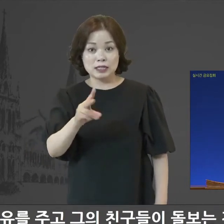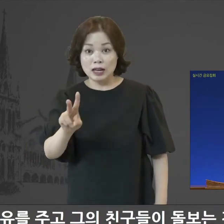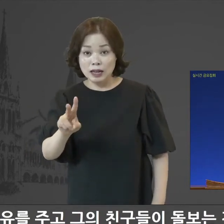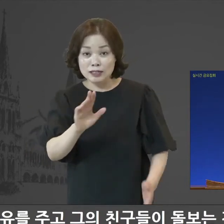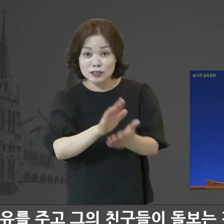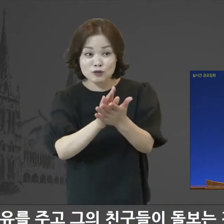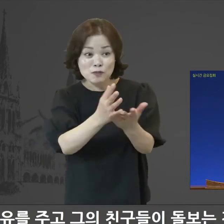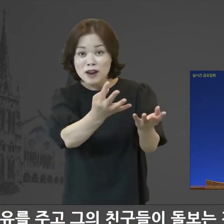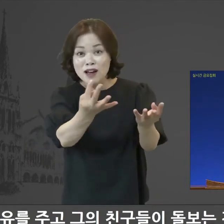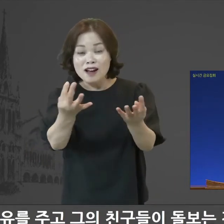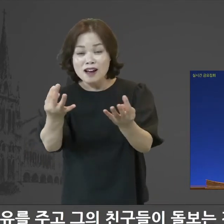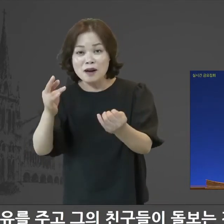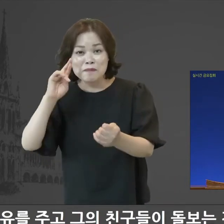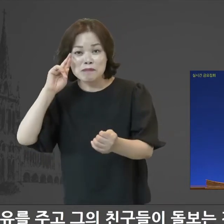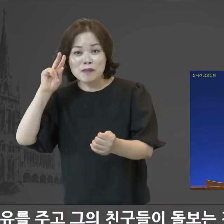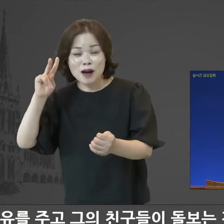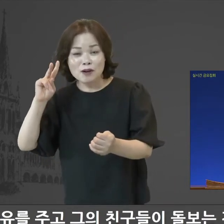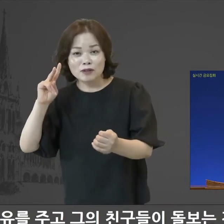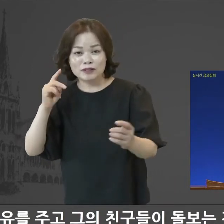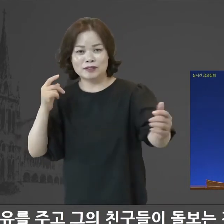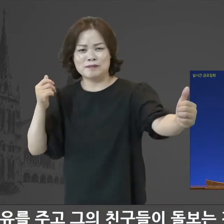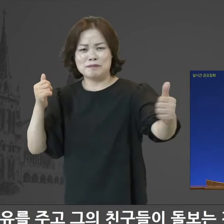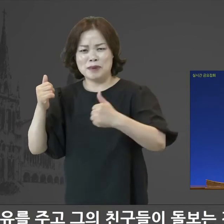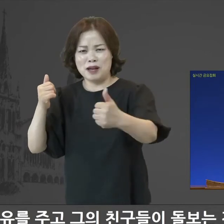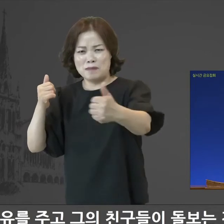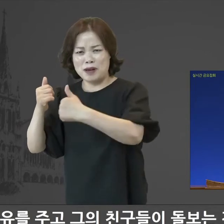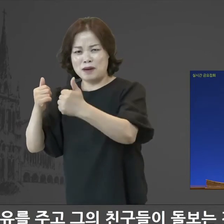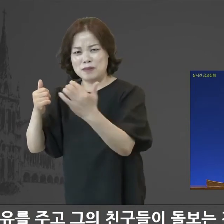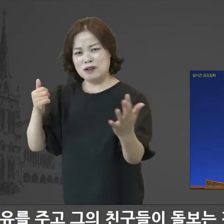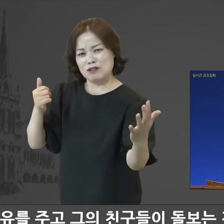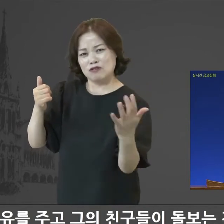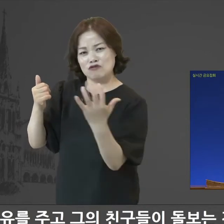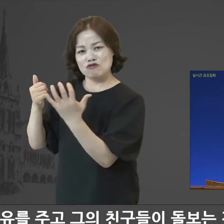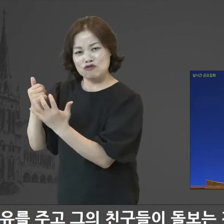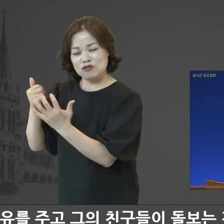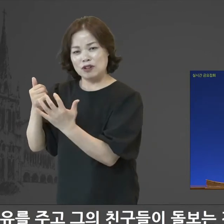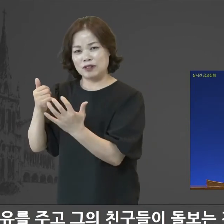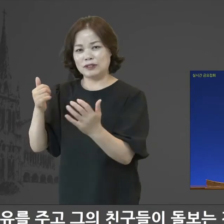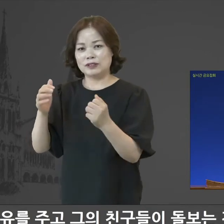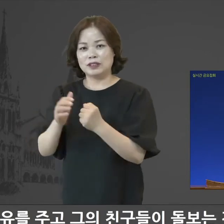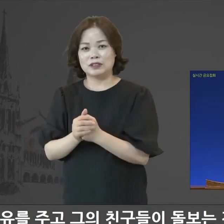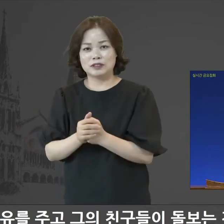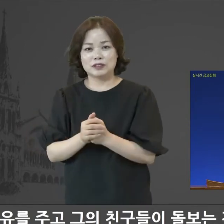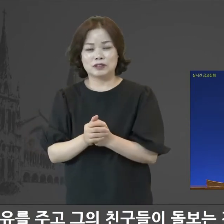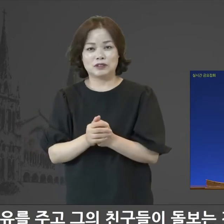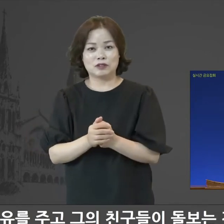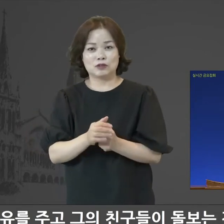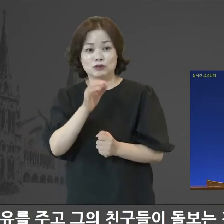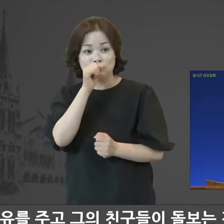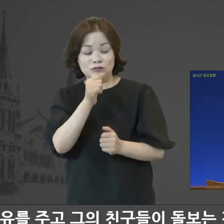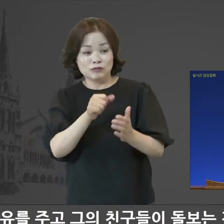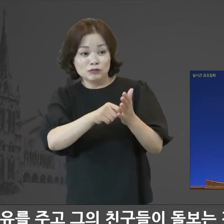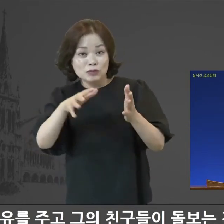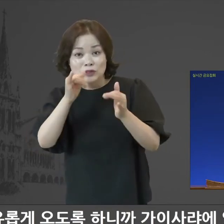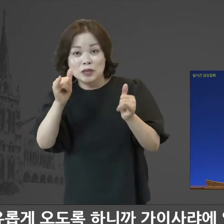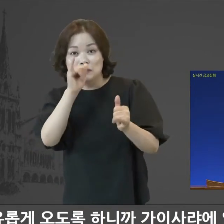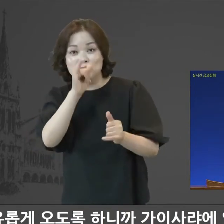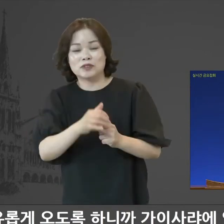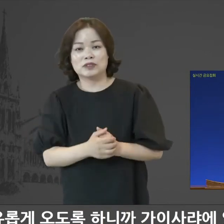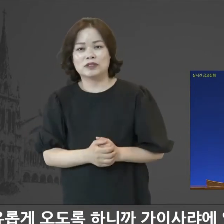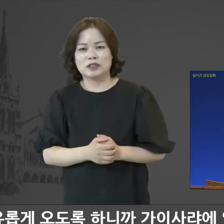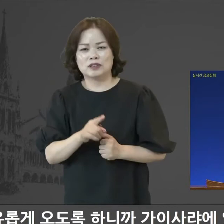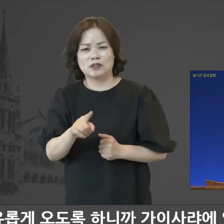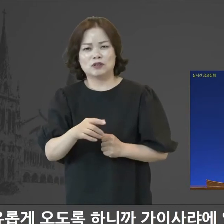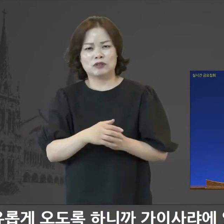많거든요. 바울을 엄청 방문한 것 같아. 그 중에는 유력한 사람도 있었을 것 같아요.